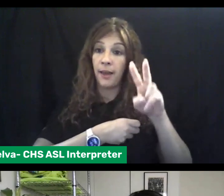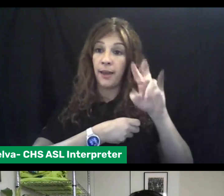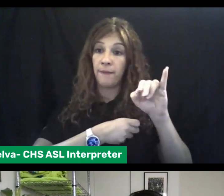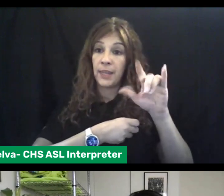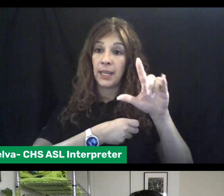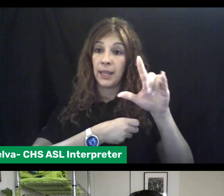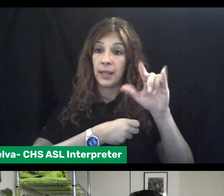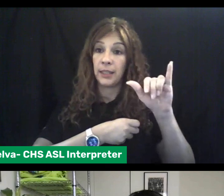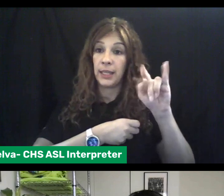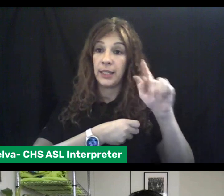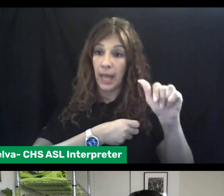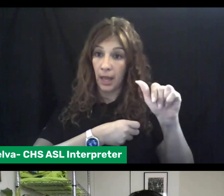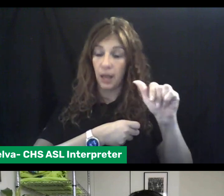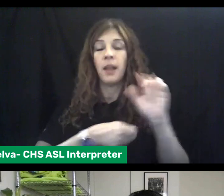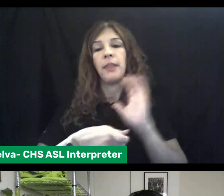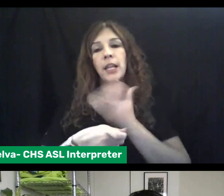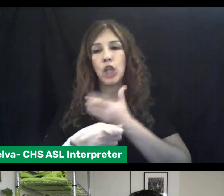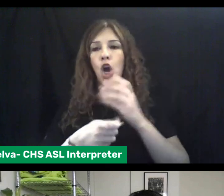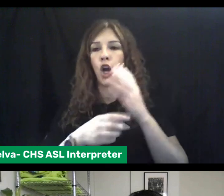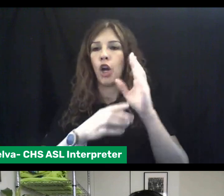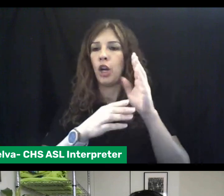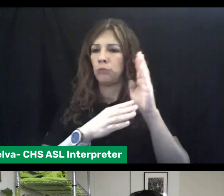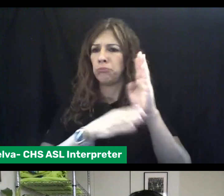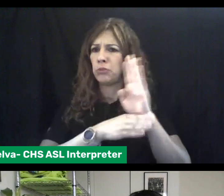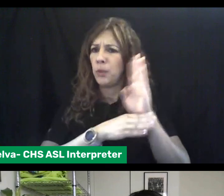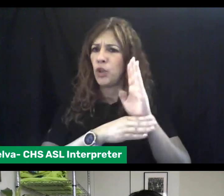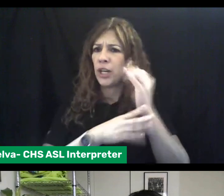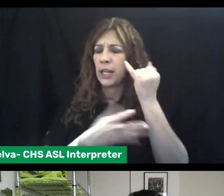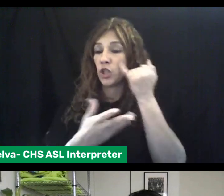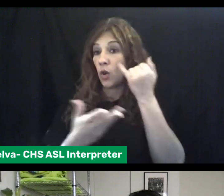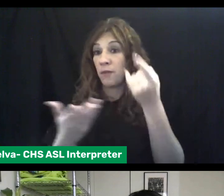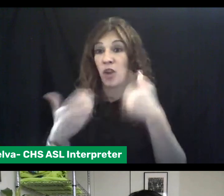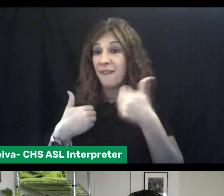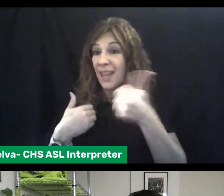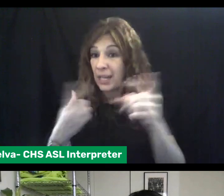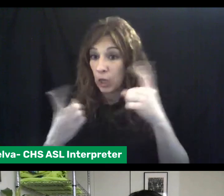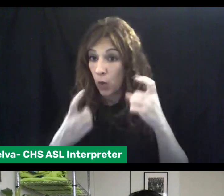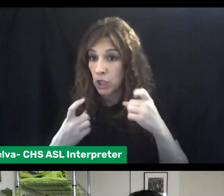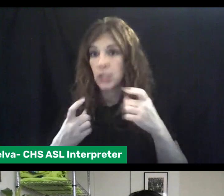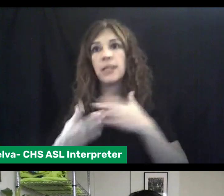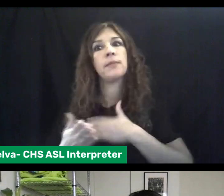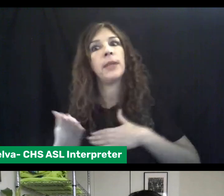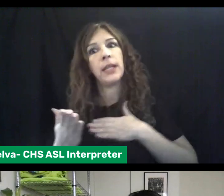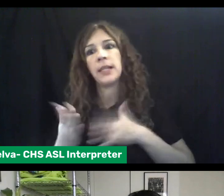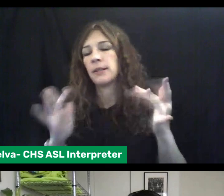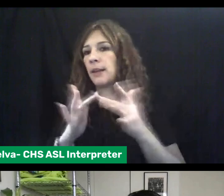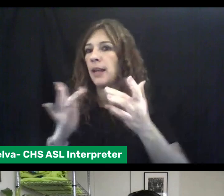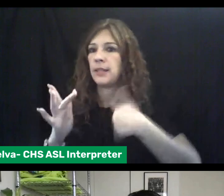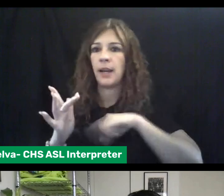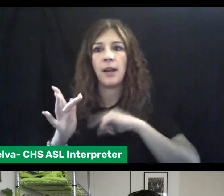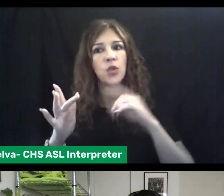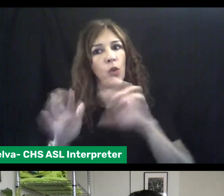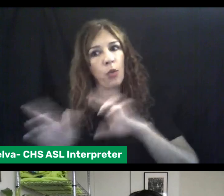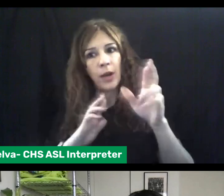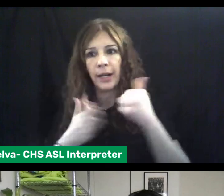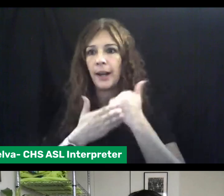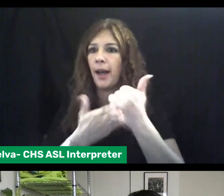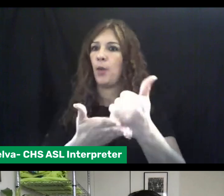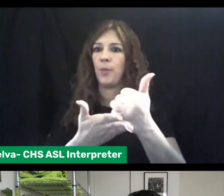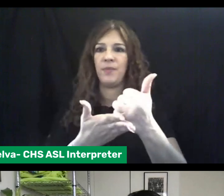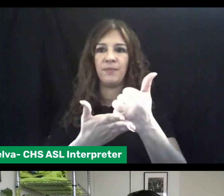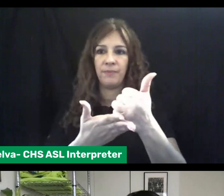y si tienen preguntas, acérquense con nosotros, o sea, indudablemente para ayudarlos siempre y apoyarlos.